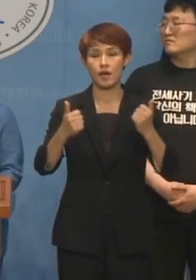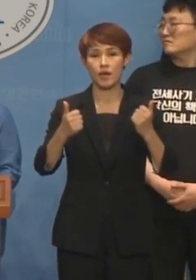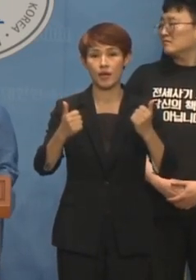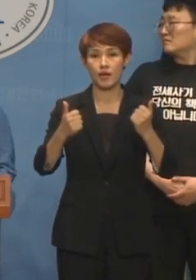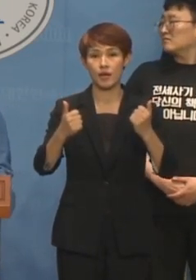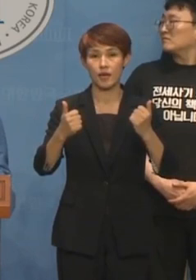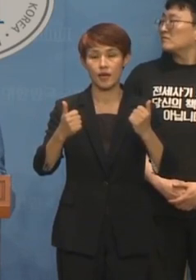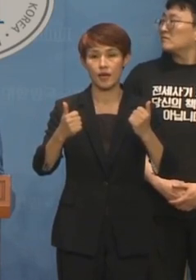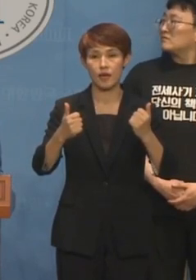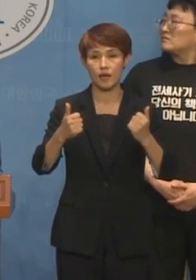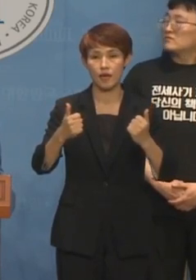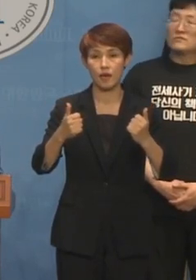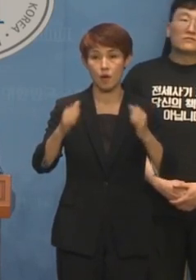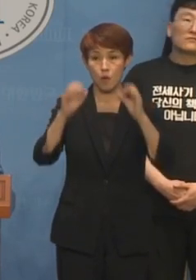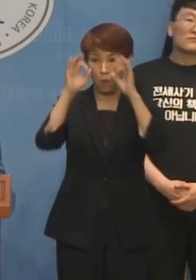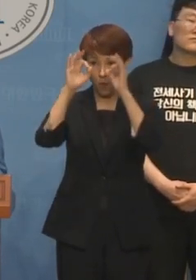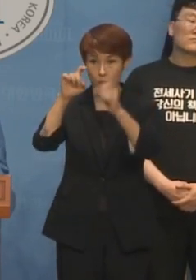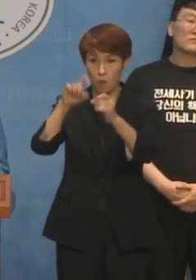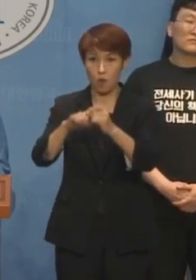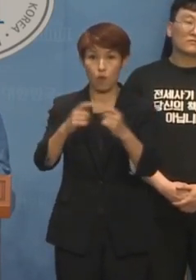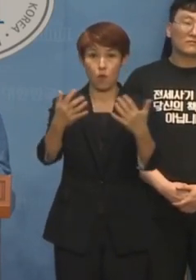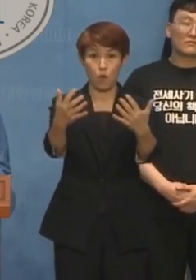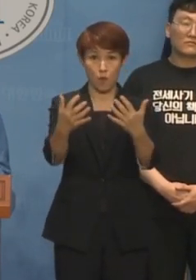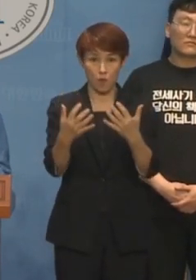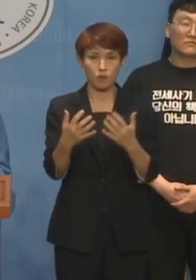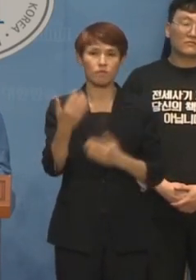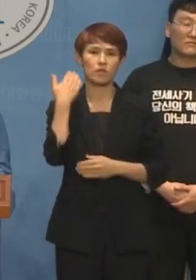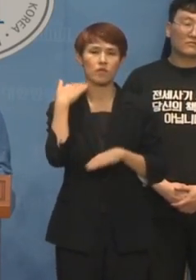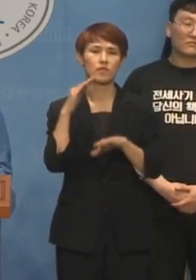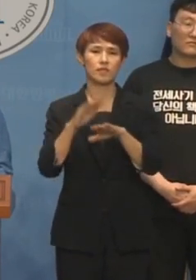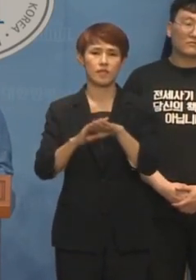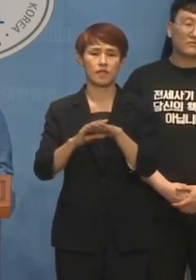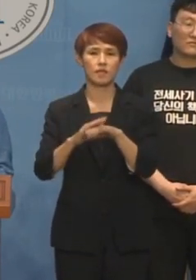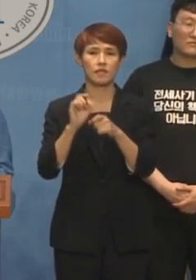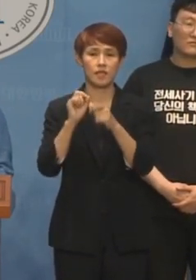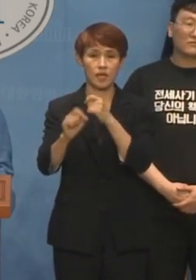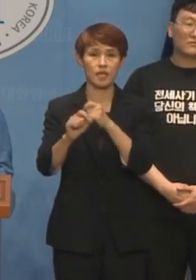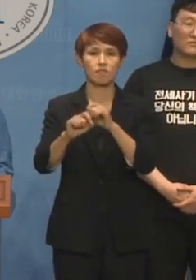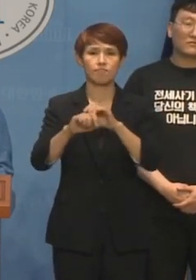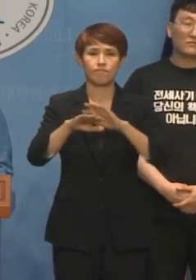참관하러 오신 전국 전세사기 대책위원회